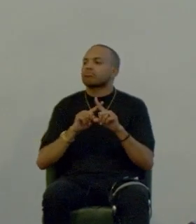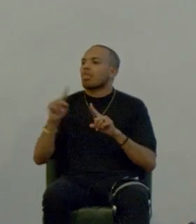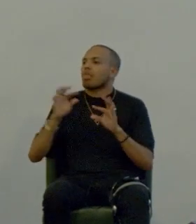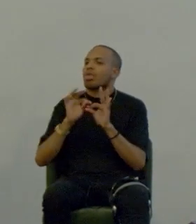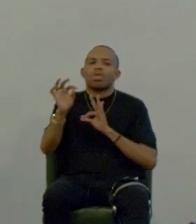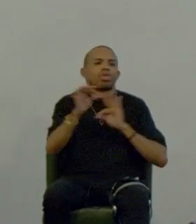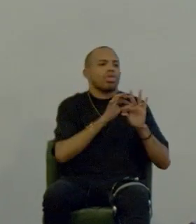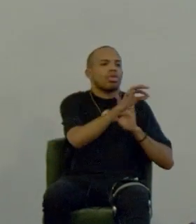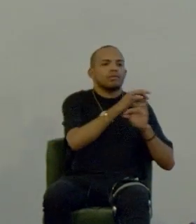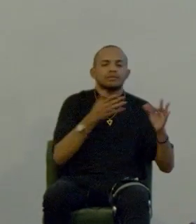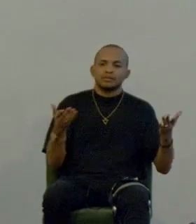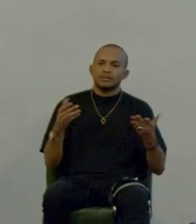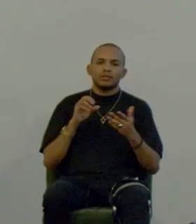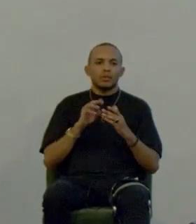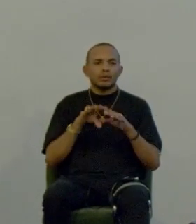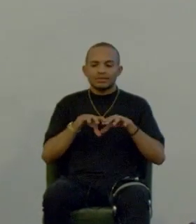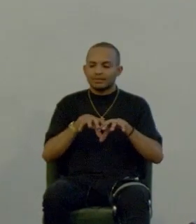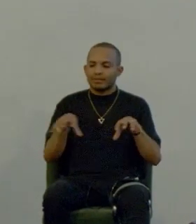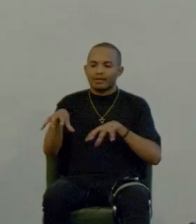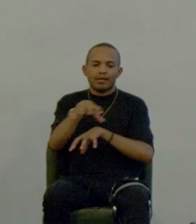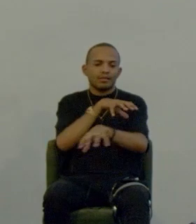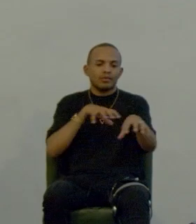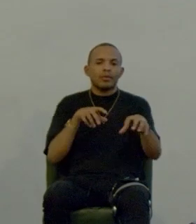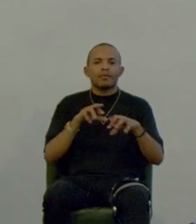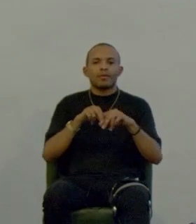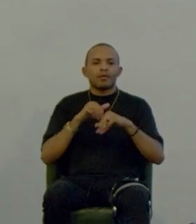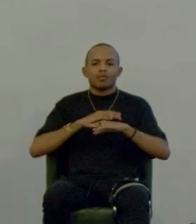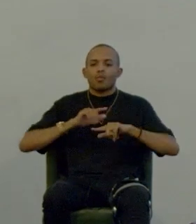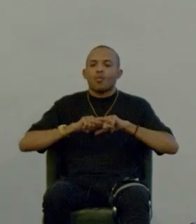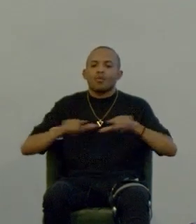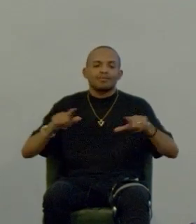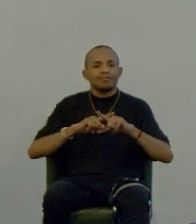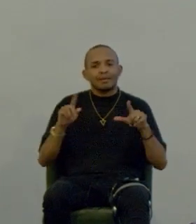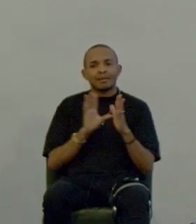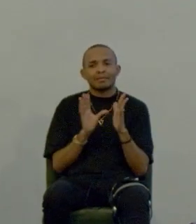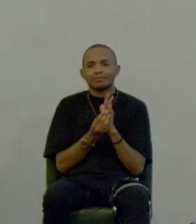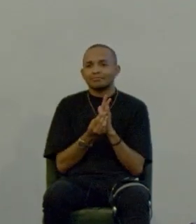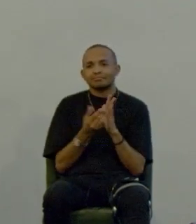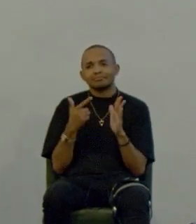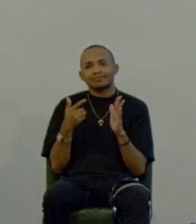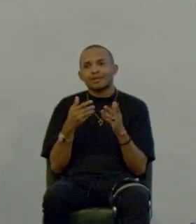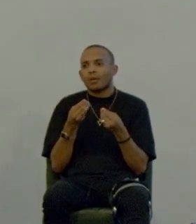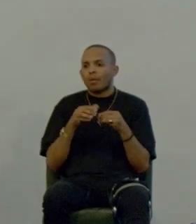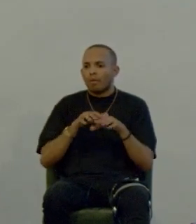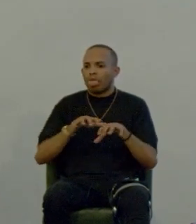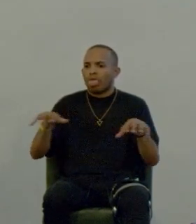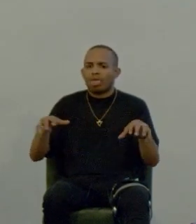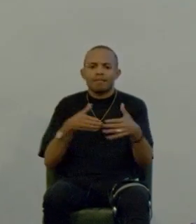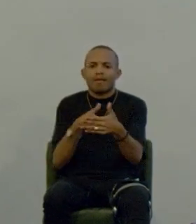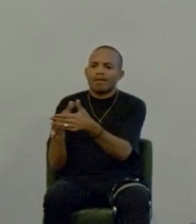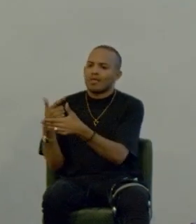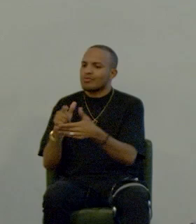isolados geograficamente, ou então que são separadas por desertos. E no caso da bacia amazônica, a gente não tem nenhuma grande barreira física, não